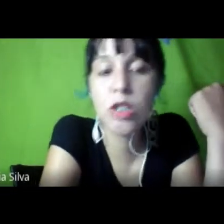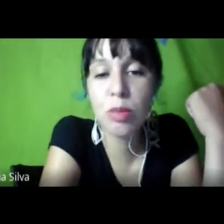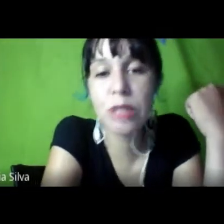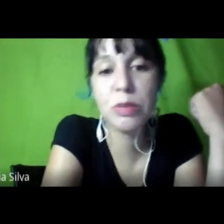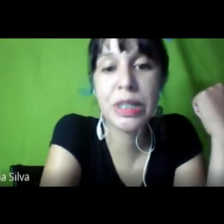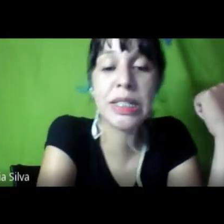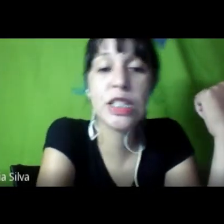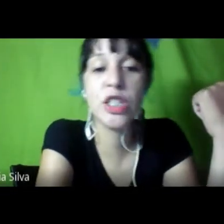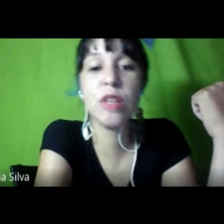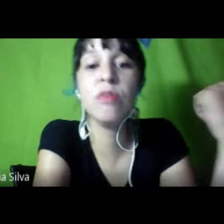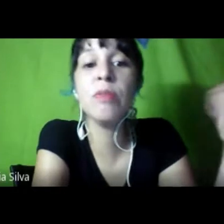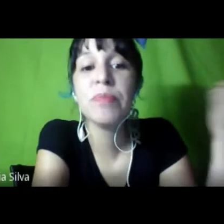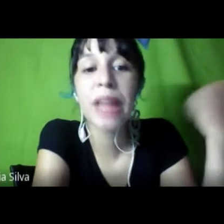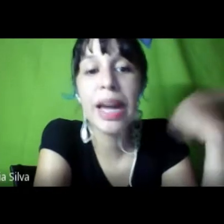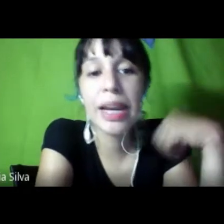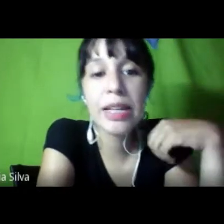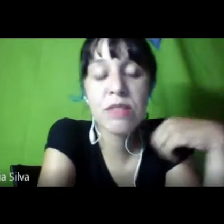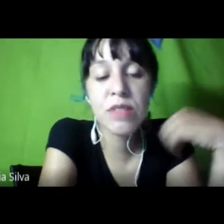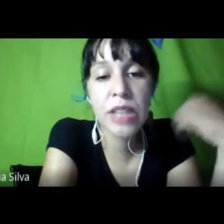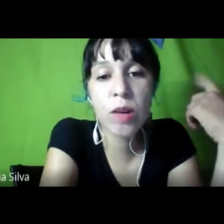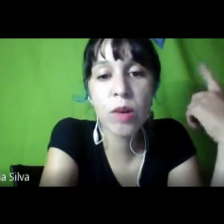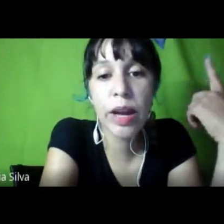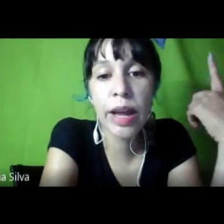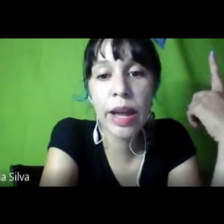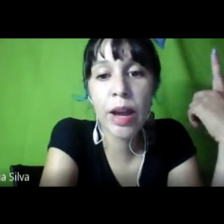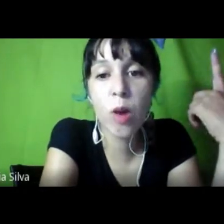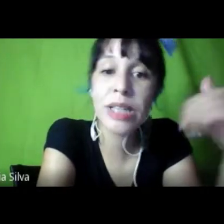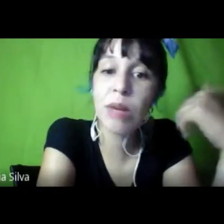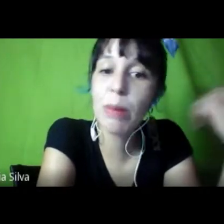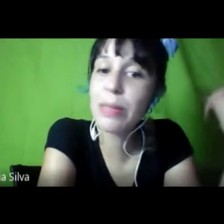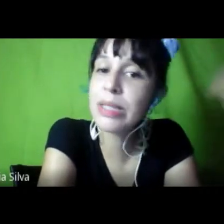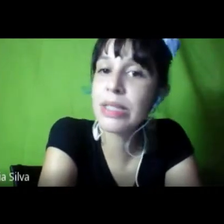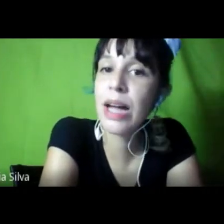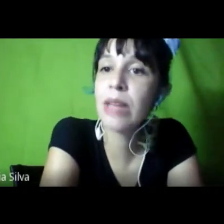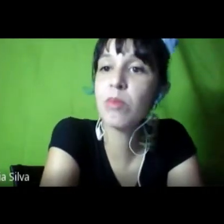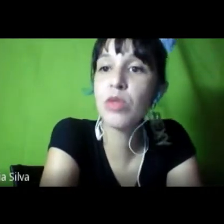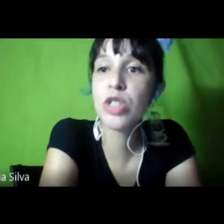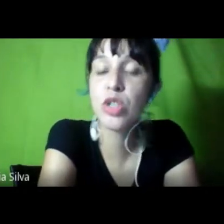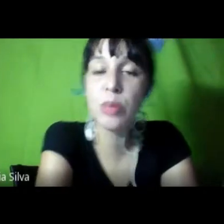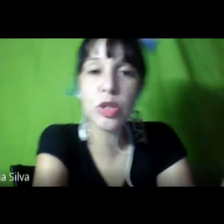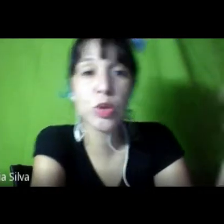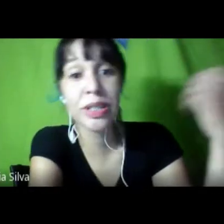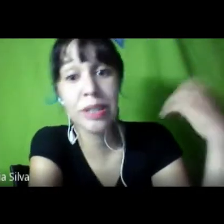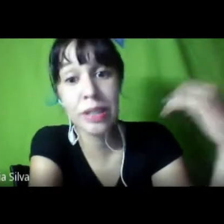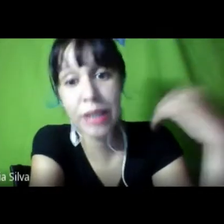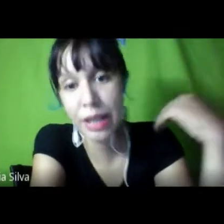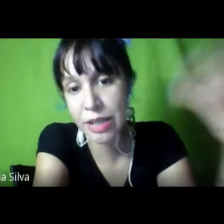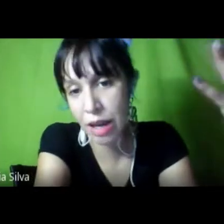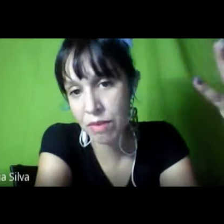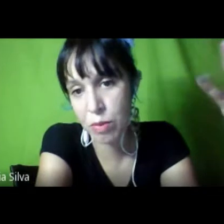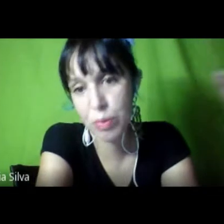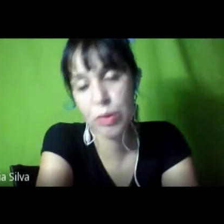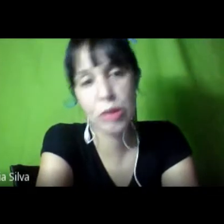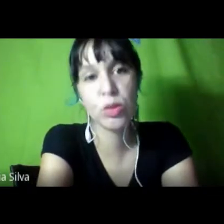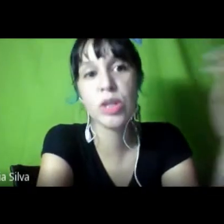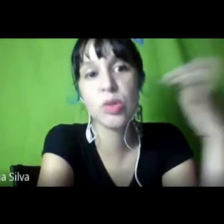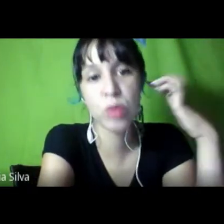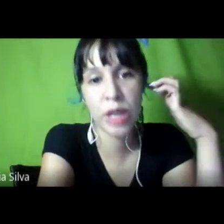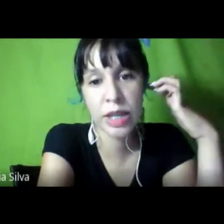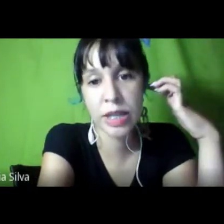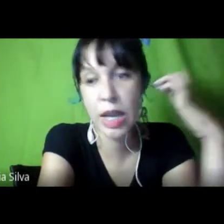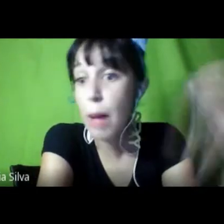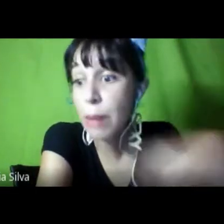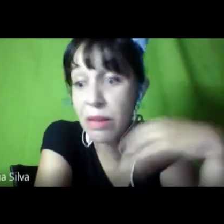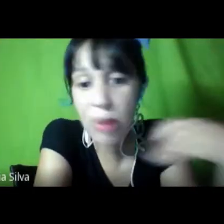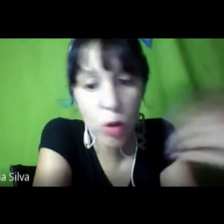famílias que tinham mais poder aquisitivo, elas começaram a pesquisar em busca de pessoas que se interessavam pelo assunto da